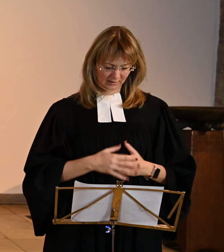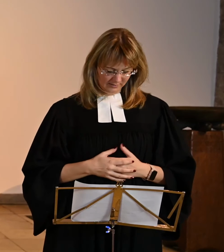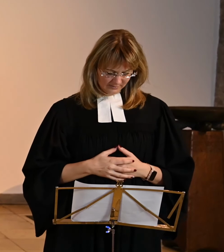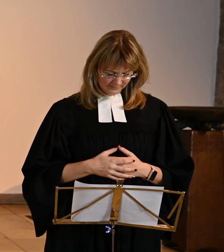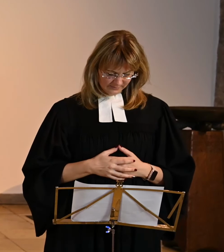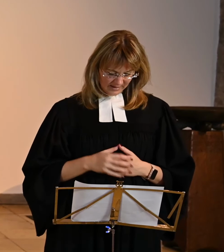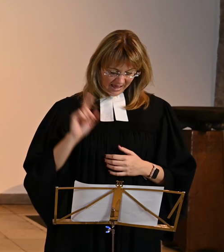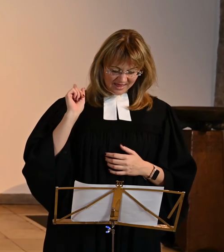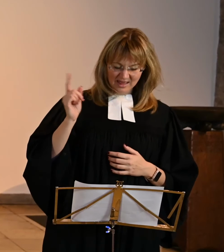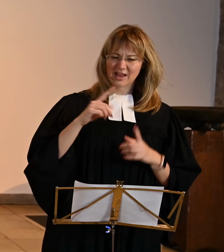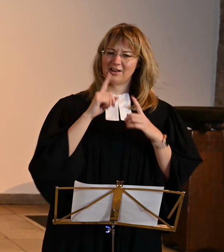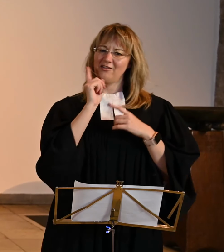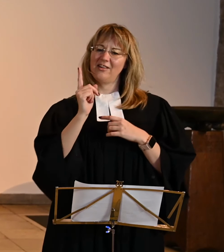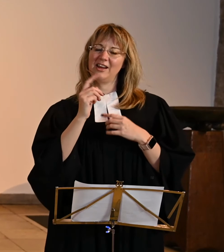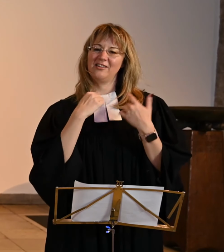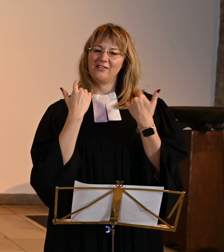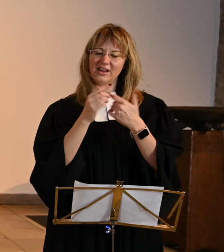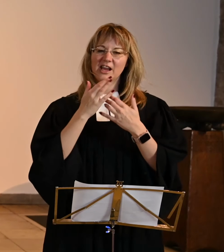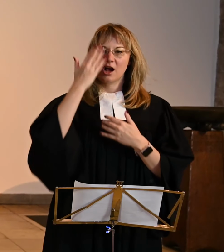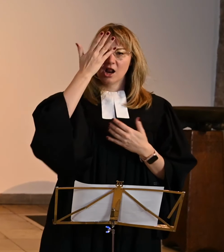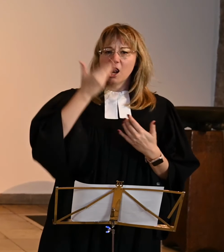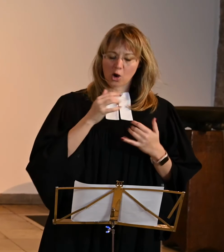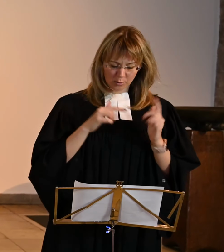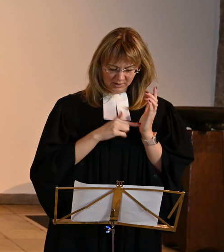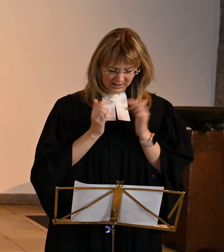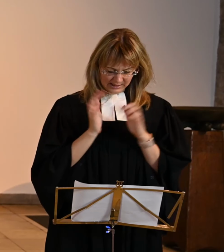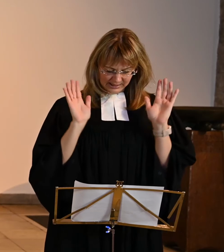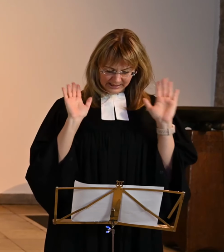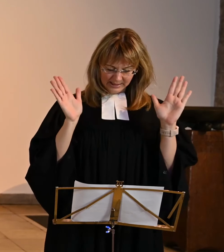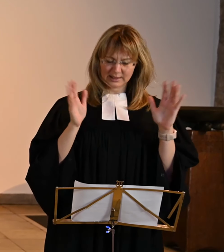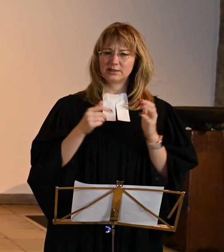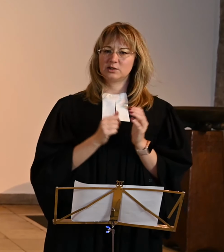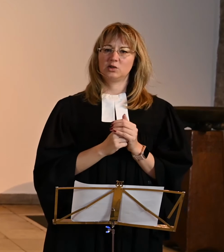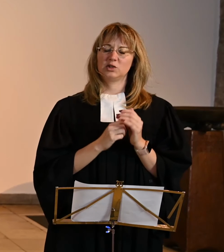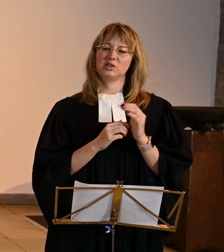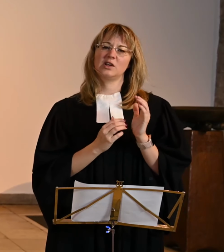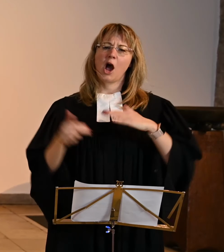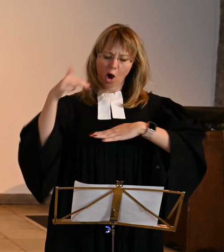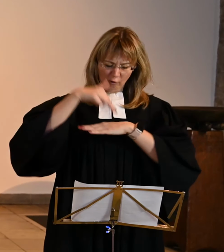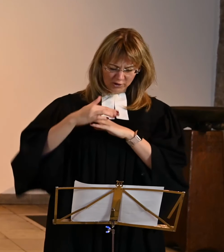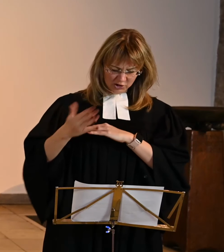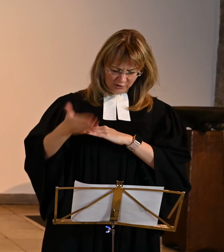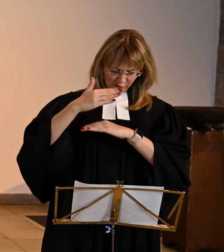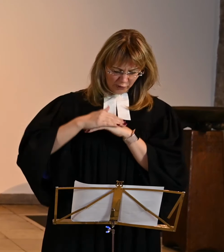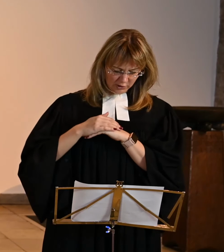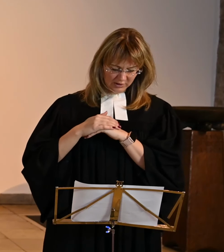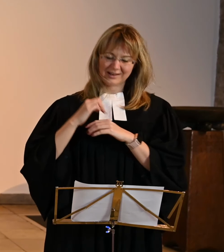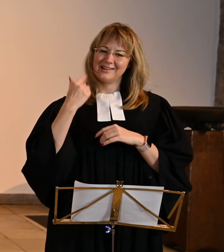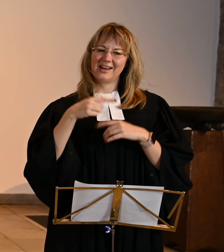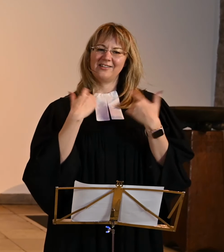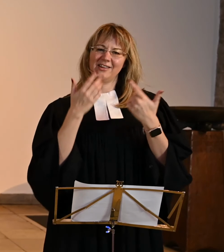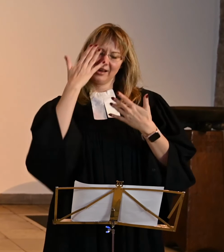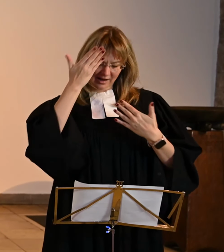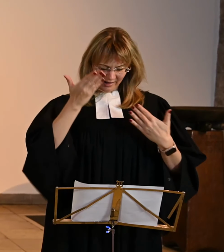Glaube, gestorben und auferstanden ist, dann wird Gott durch Jesus auch die